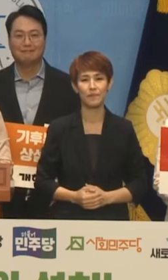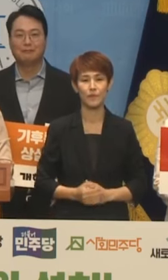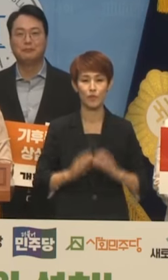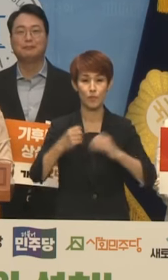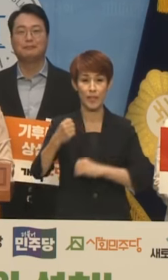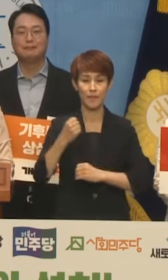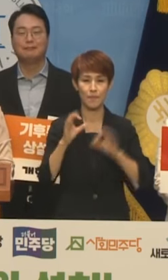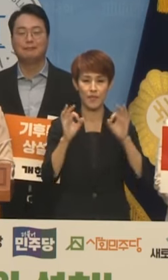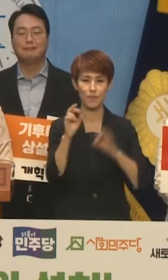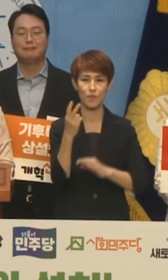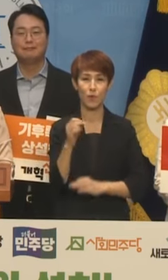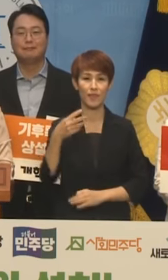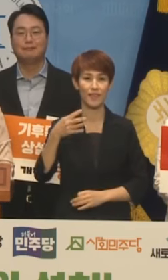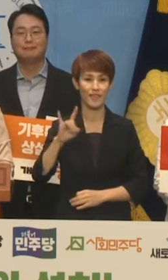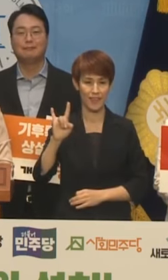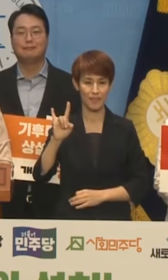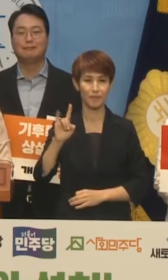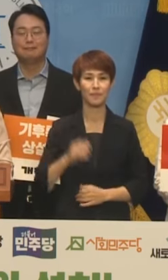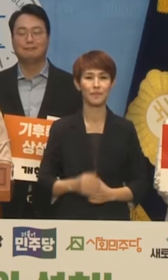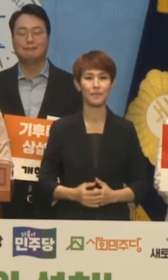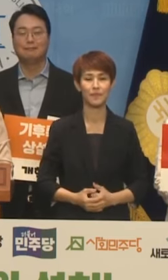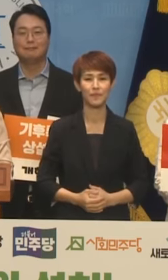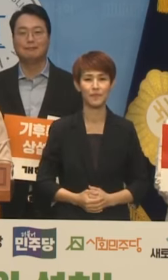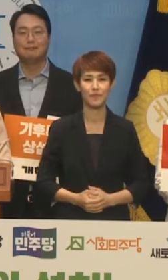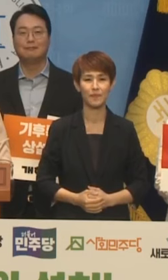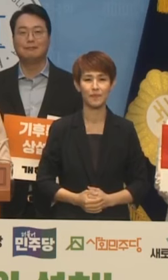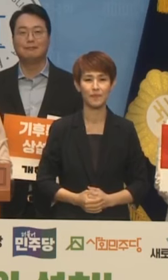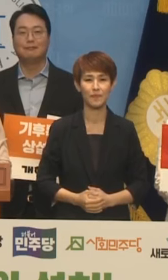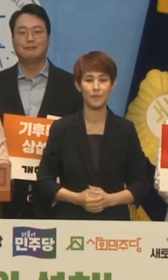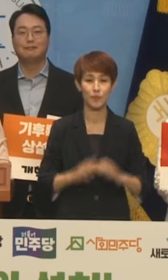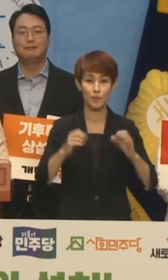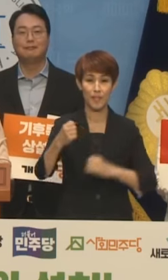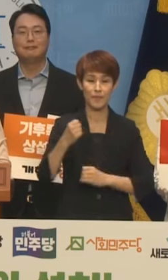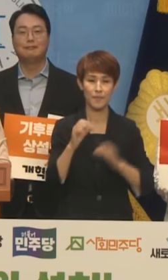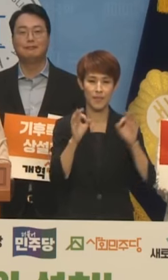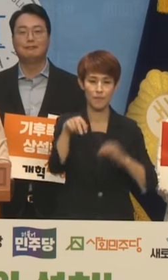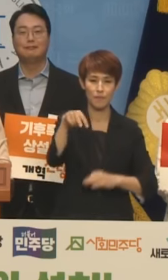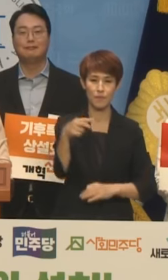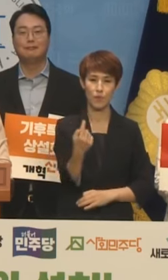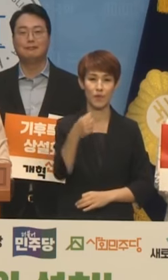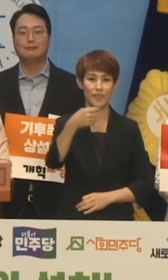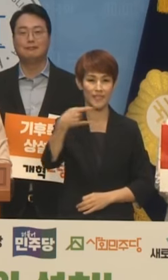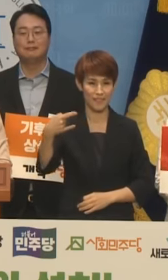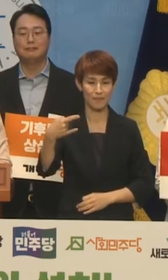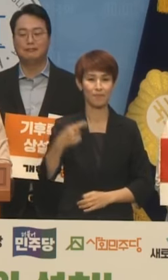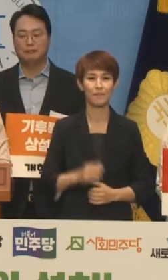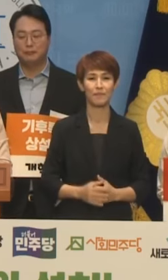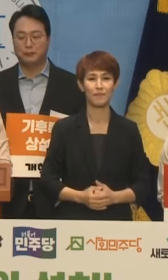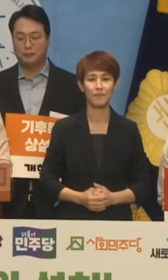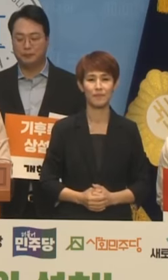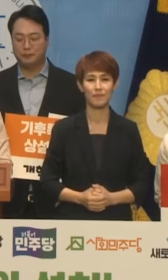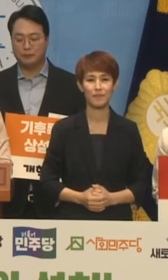국민의힘 김용태 당선인 참석하셨습니다. 국민의힘 김소희 당선인 참석하셨습니다.